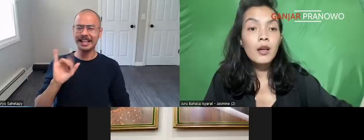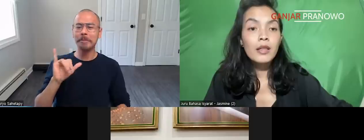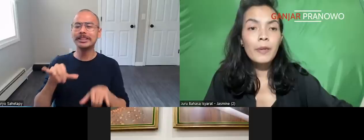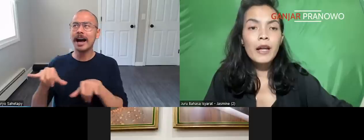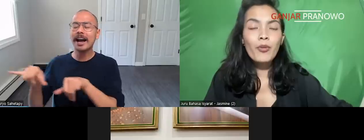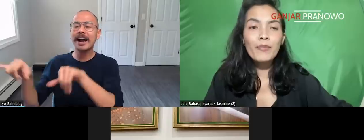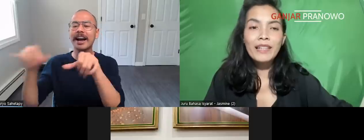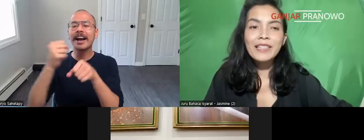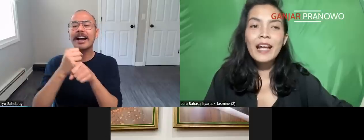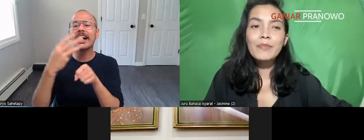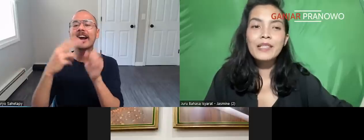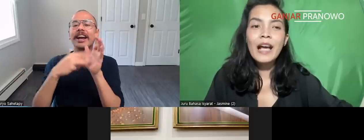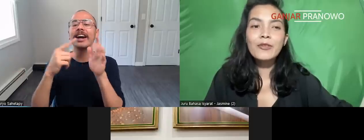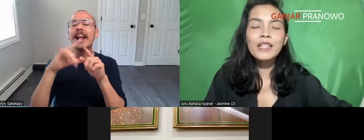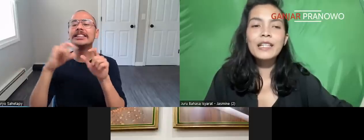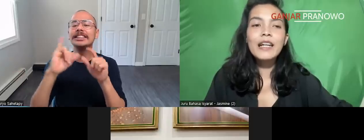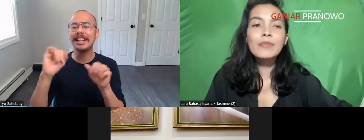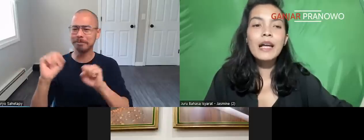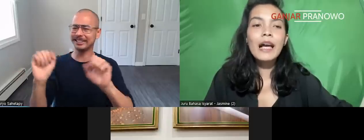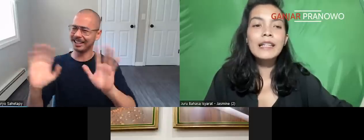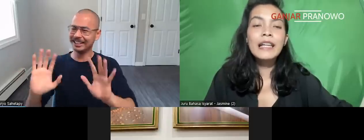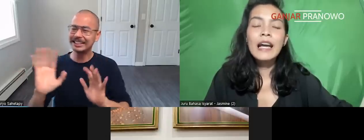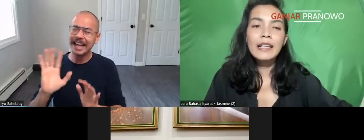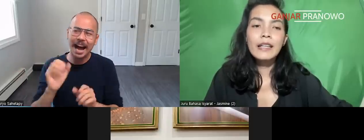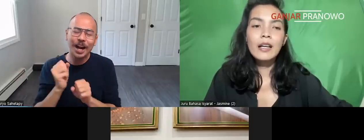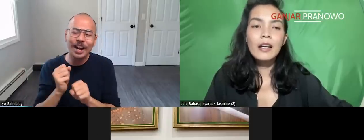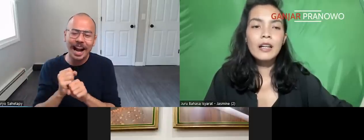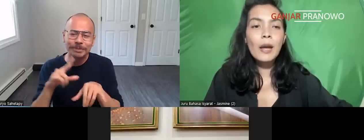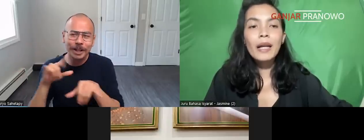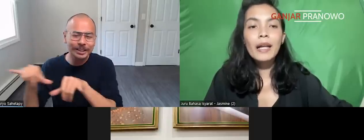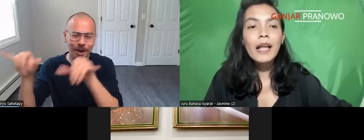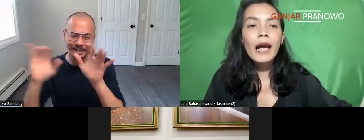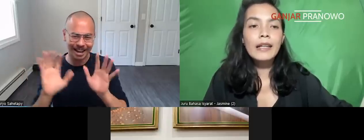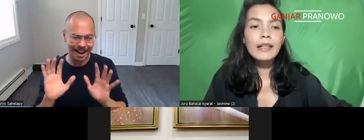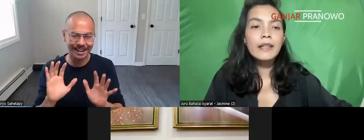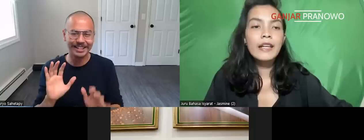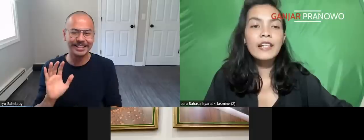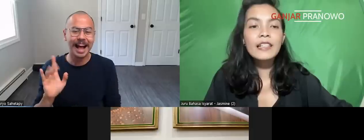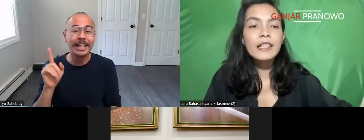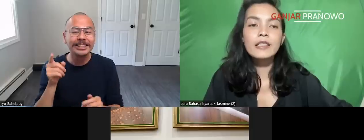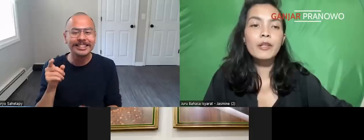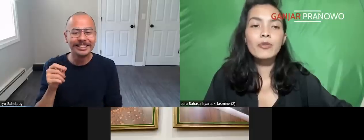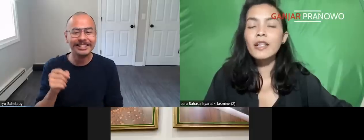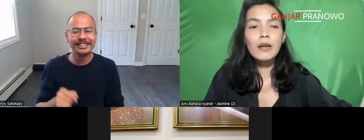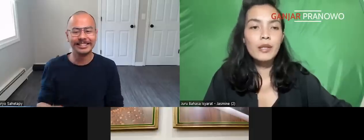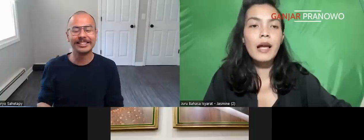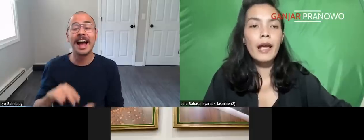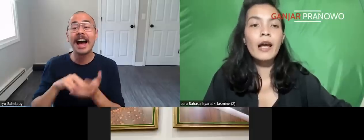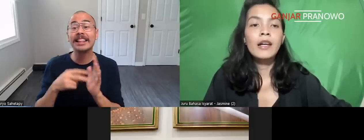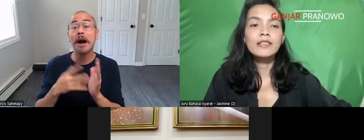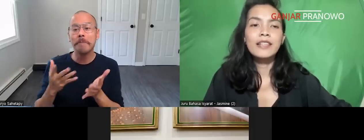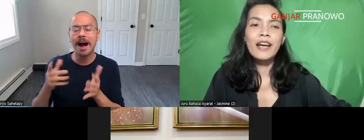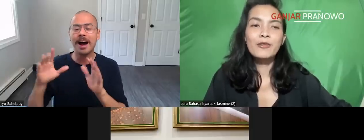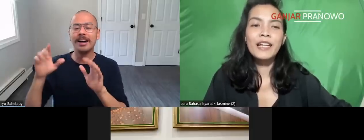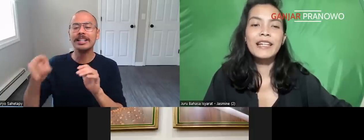kurang bukan berarti saya enggak bisa gitu jadi enggak bisa di ee sama ratakan generalisir seperti itu kan enggak bisa